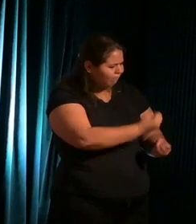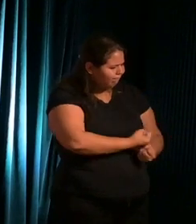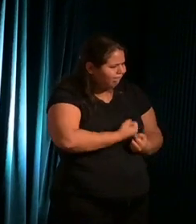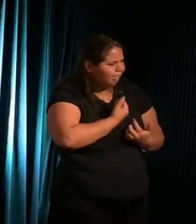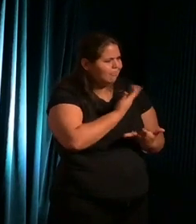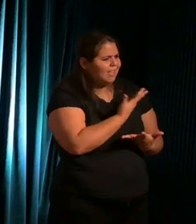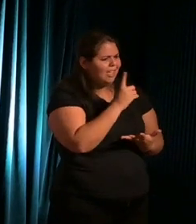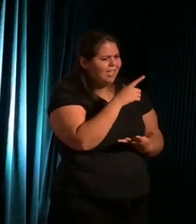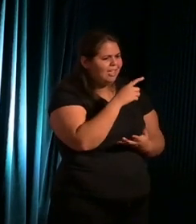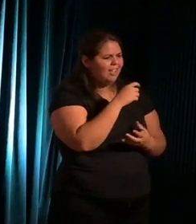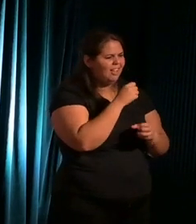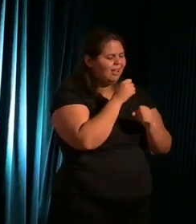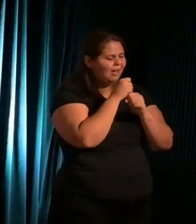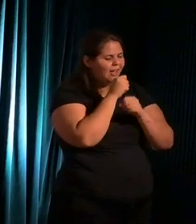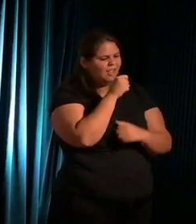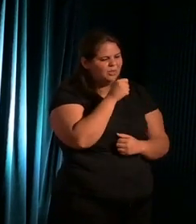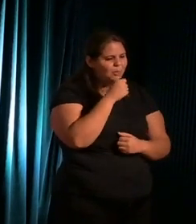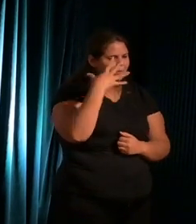grande cantora.